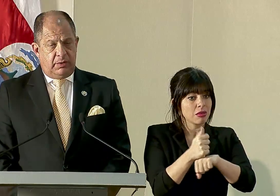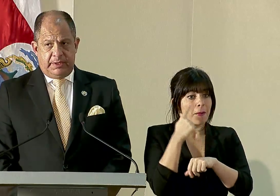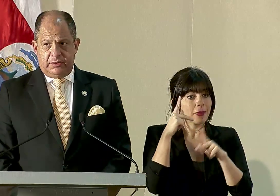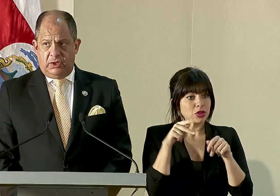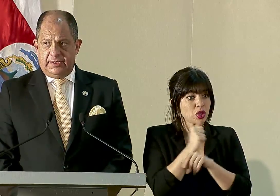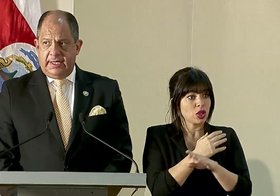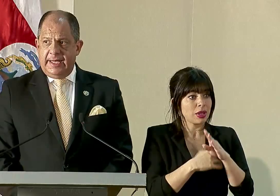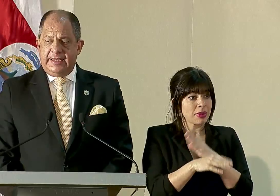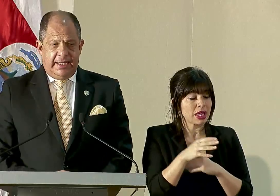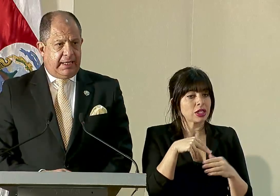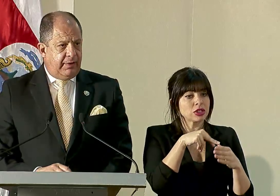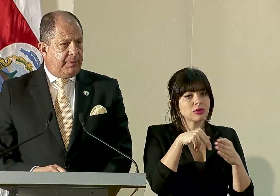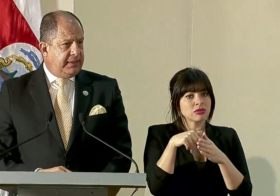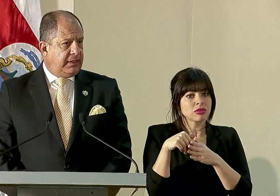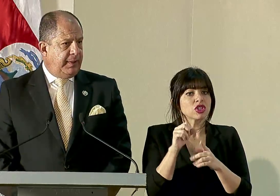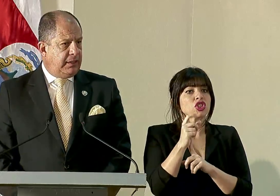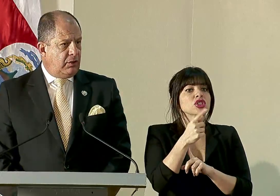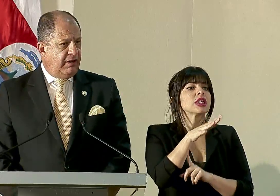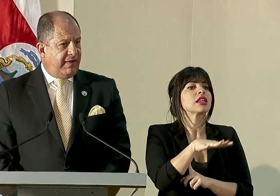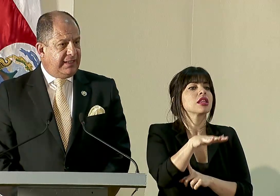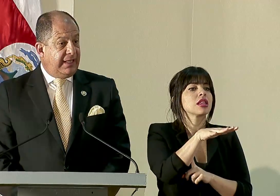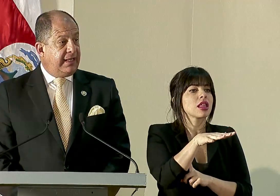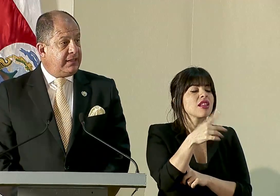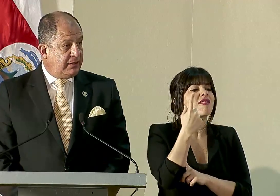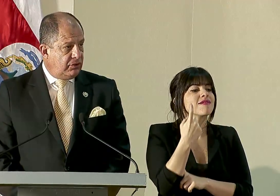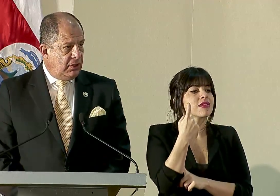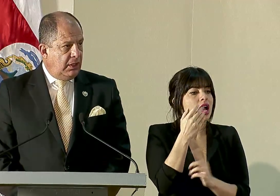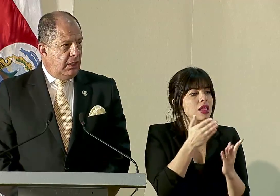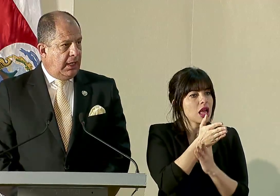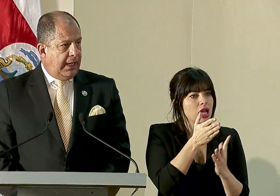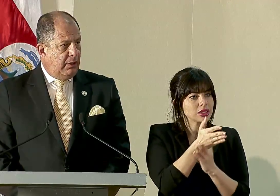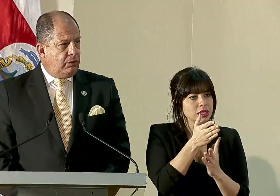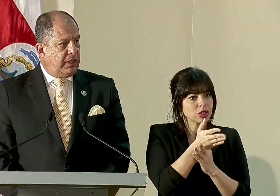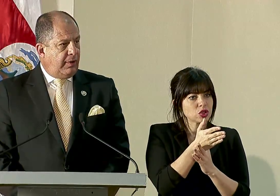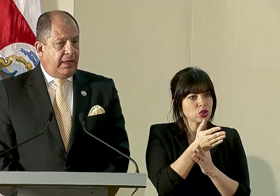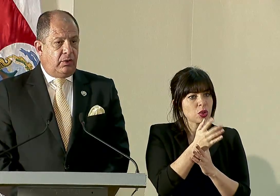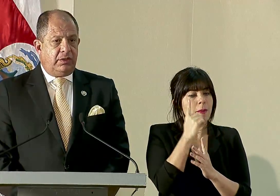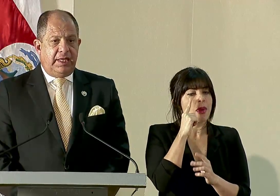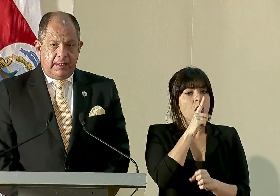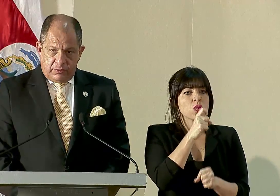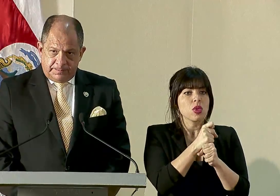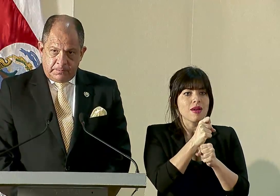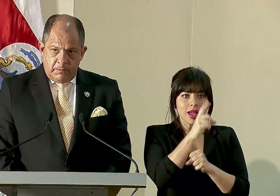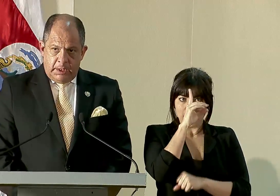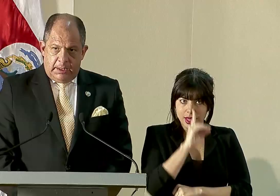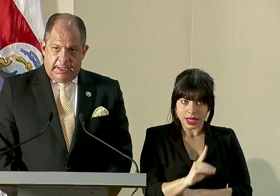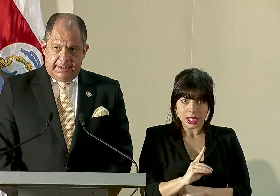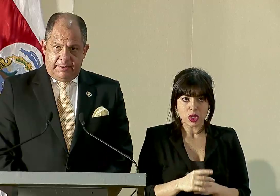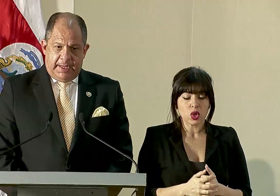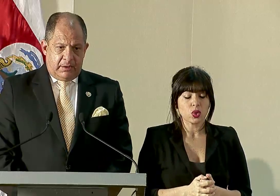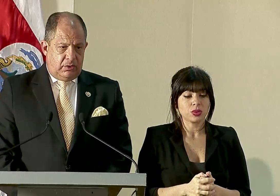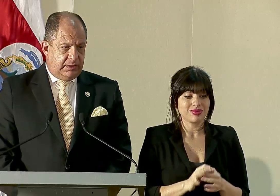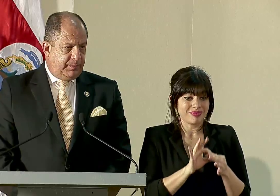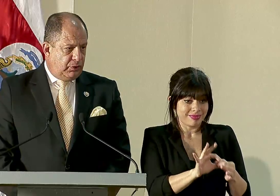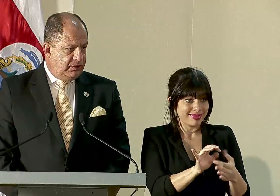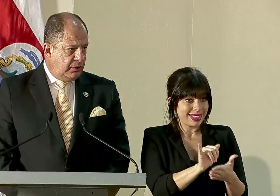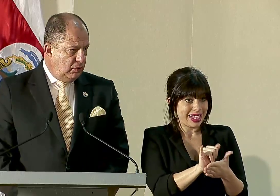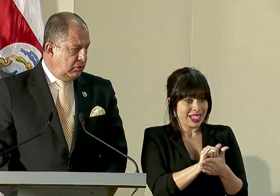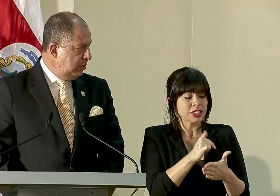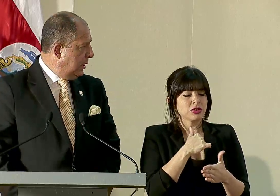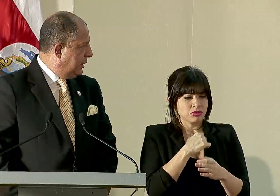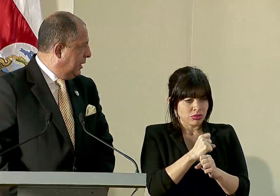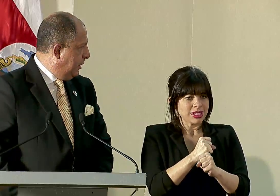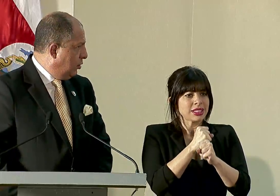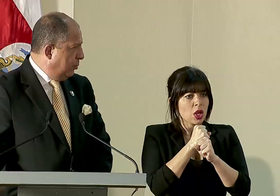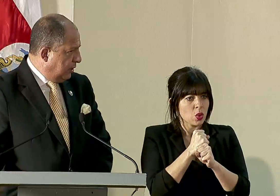de personas con limitaciones, tiene que ver precisamente con la falta de acceso a un trabajo digno. Y en ese marco estoy